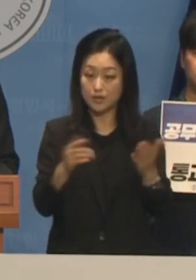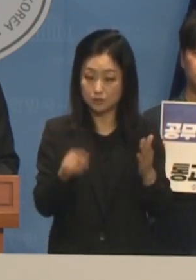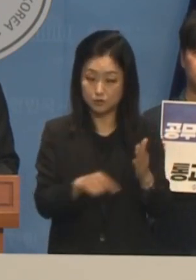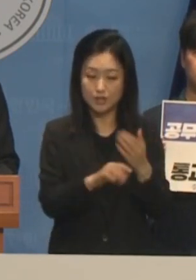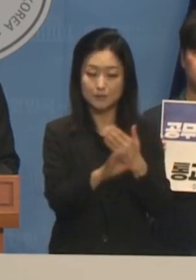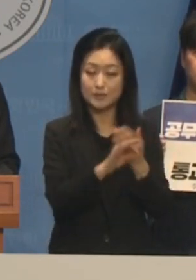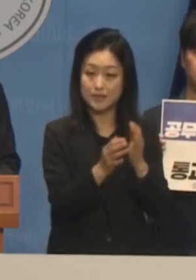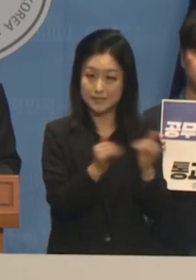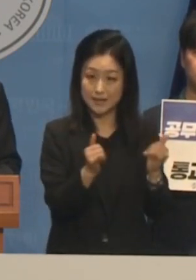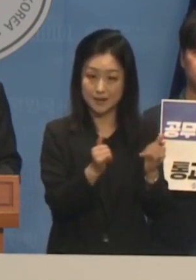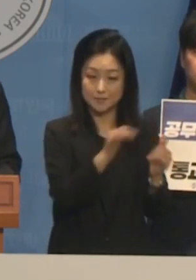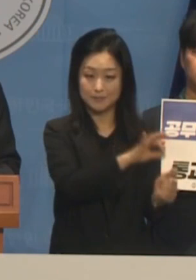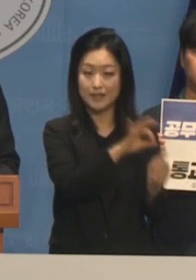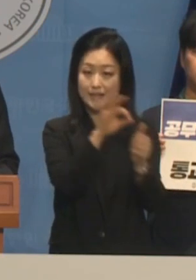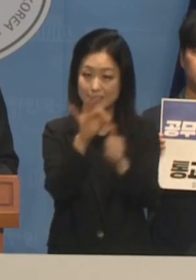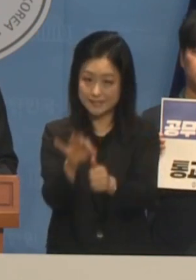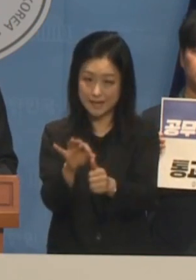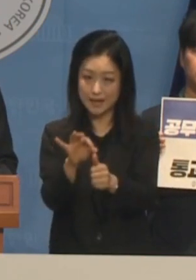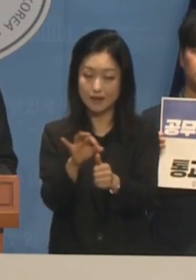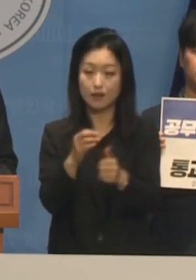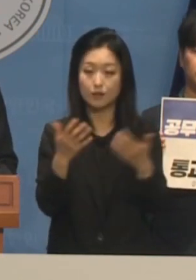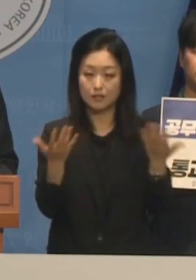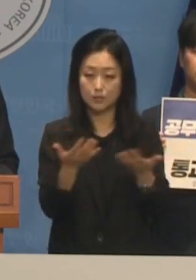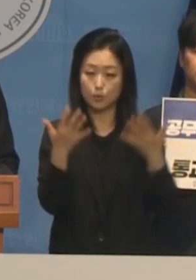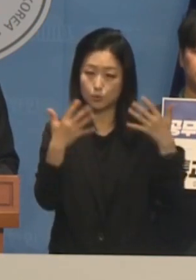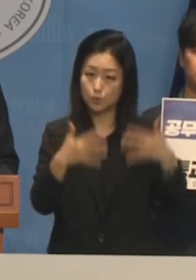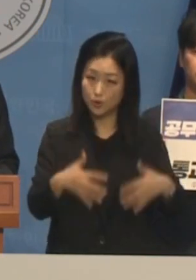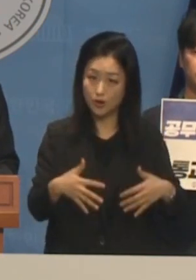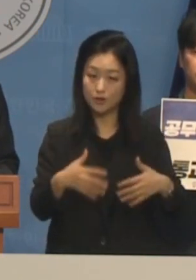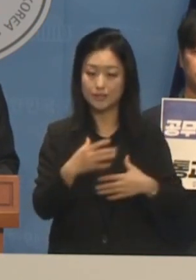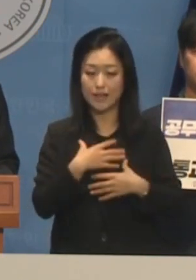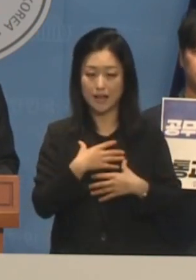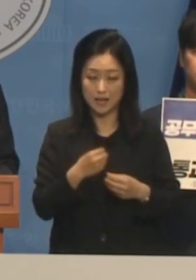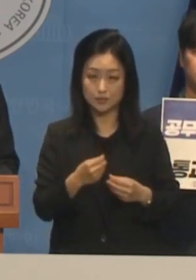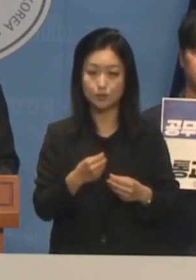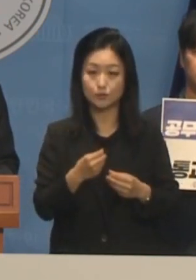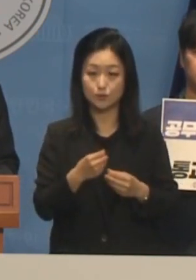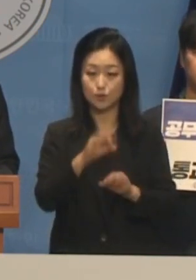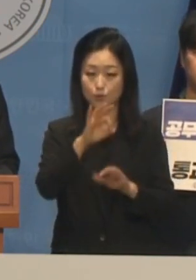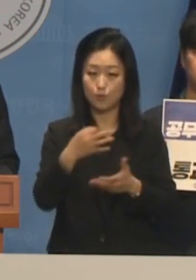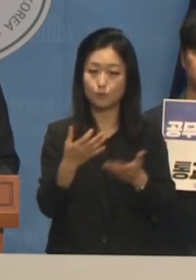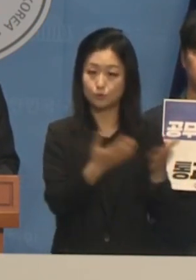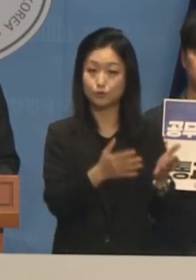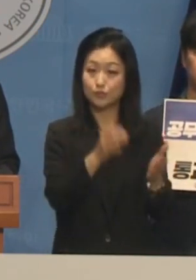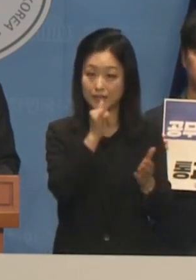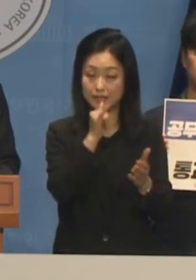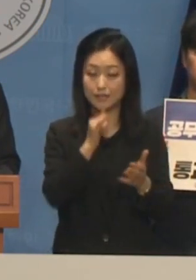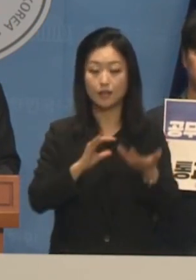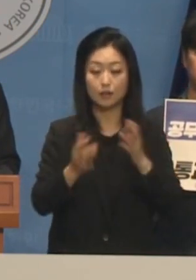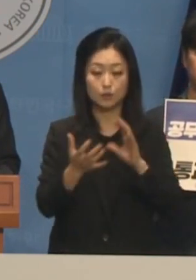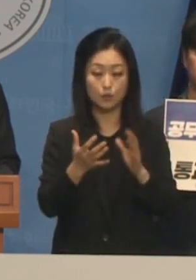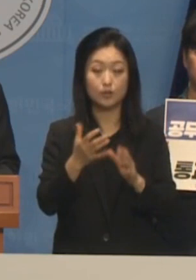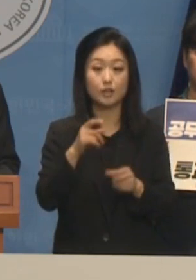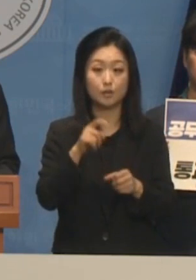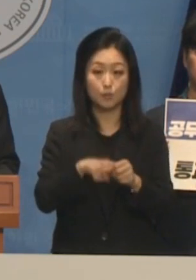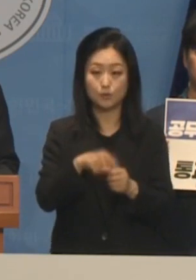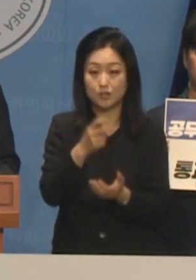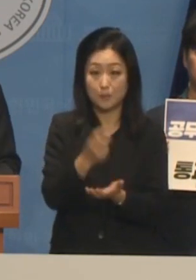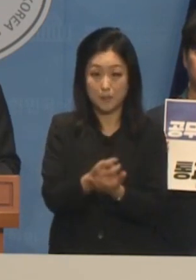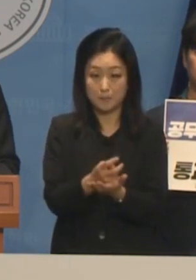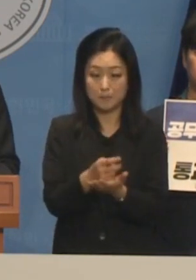대한 인사기준과 노동조건 등 안정적으로 논의해 나갈 수 있도록 할 공무직위원회 법안